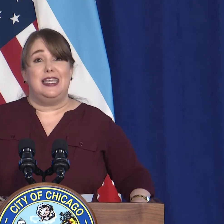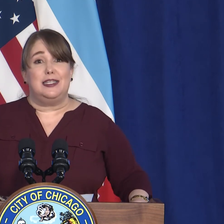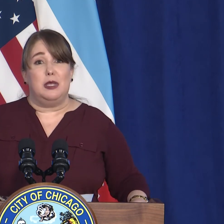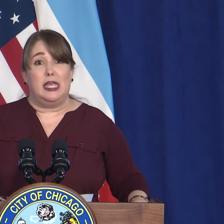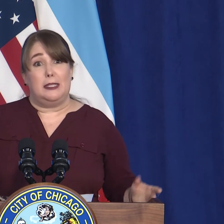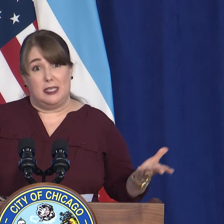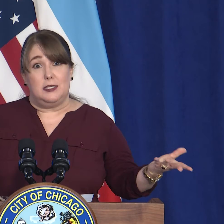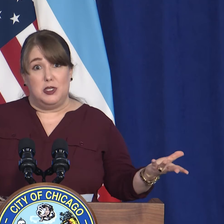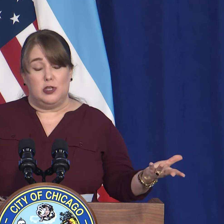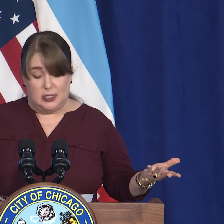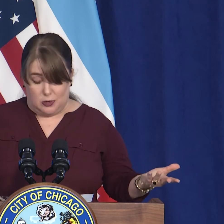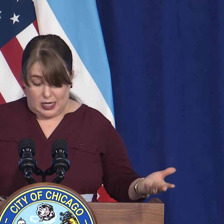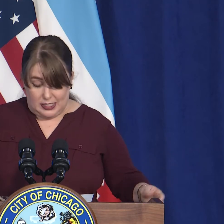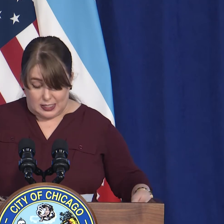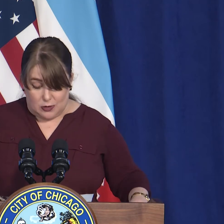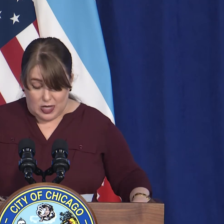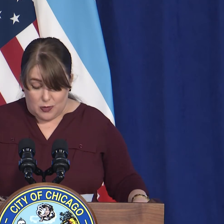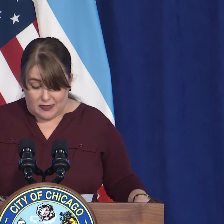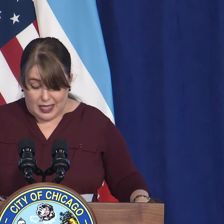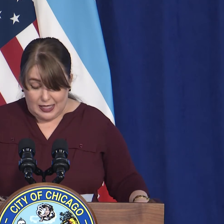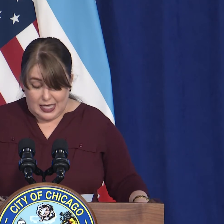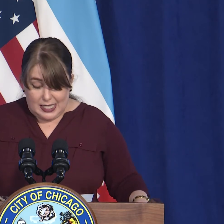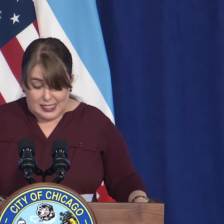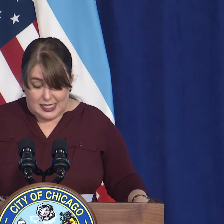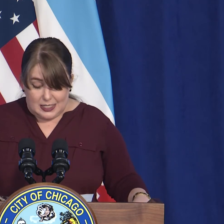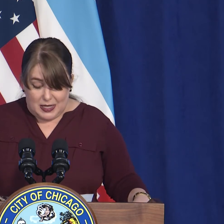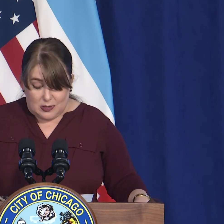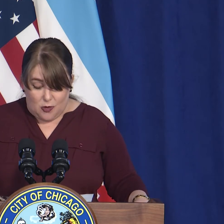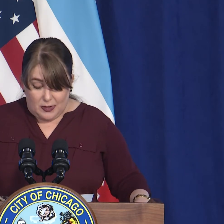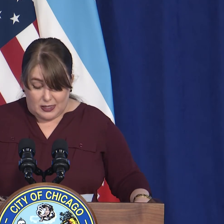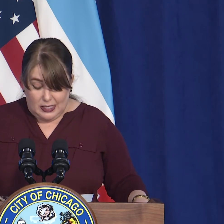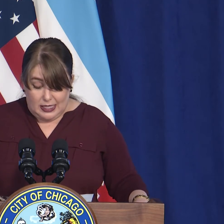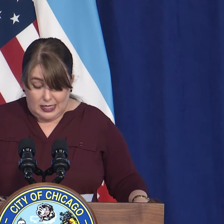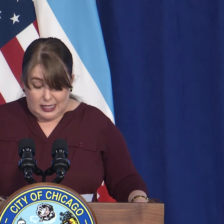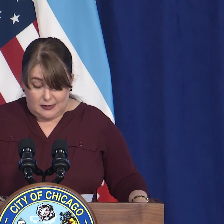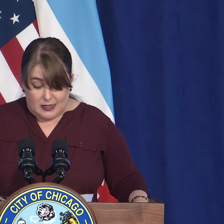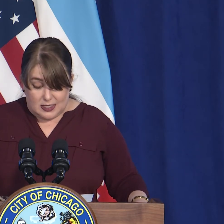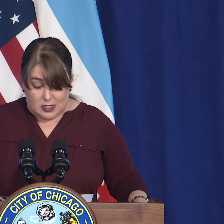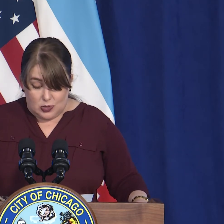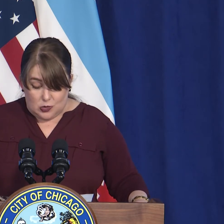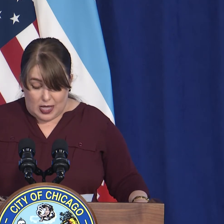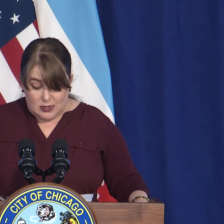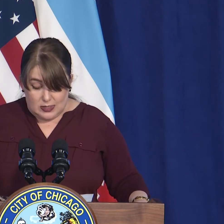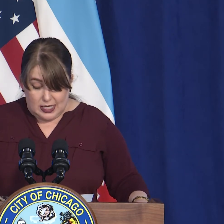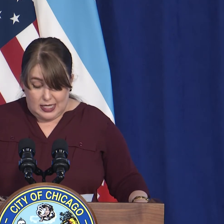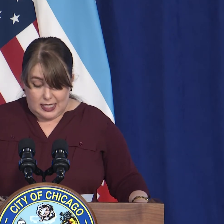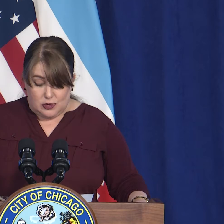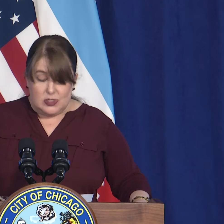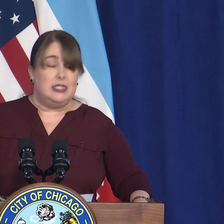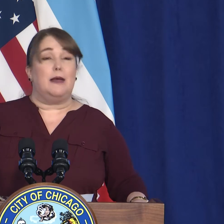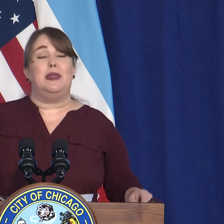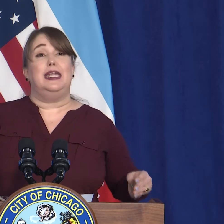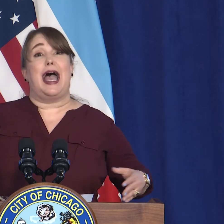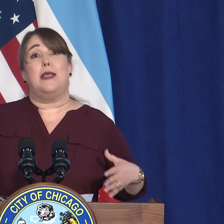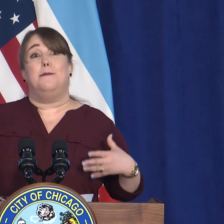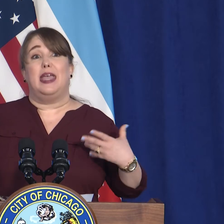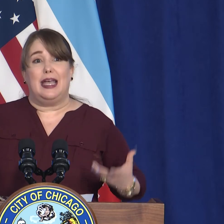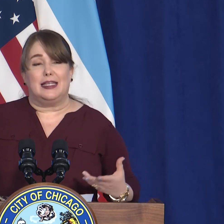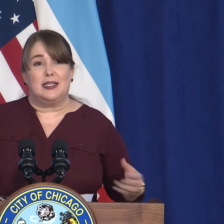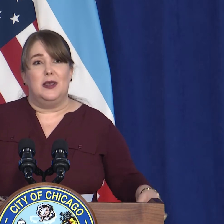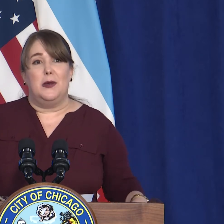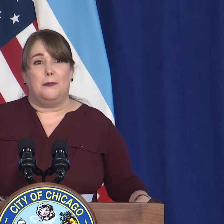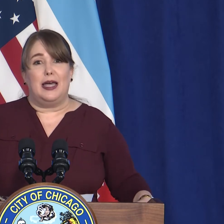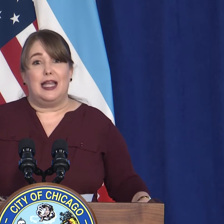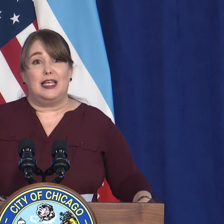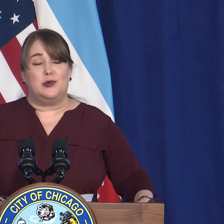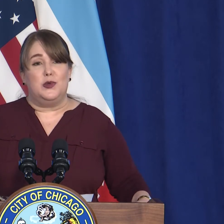más de 10 millones de dólares es lo que cuenta. Y si es más joven, de 18 años, entonces también hay